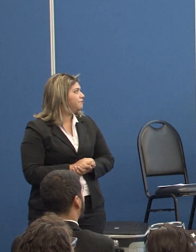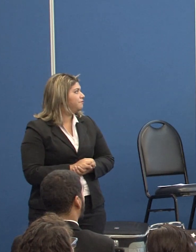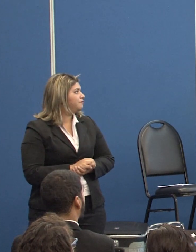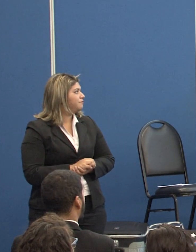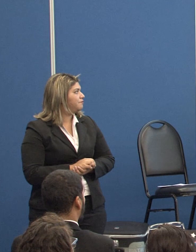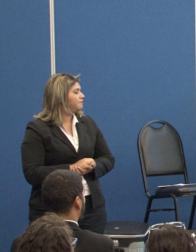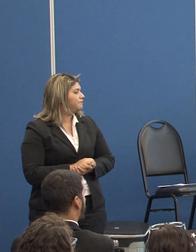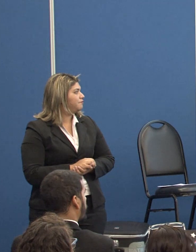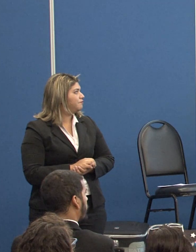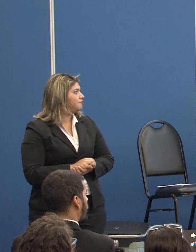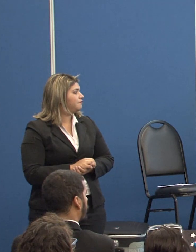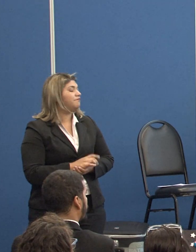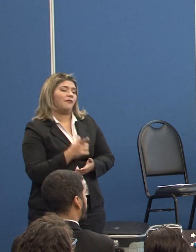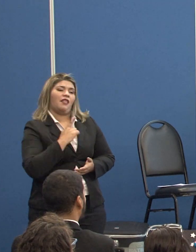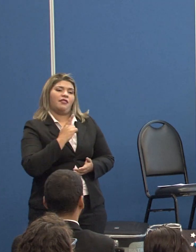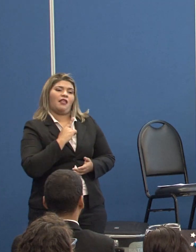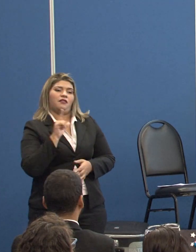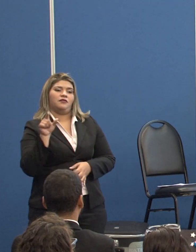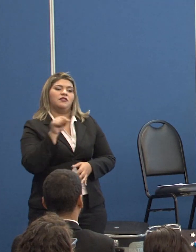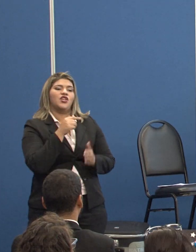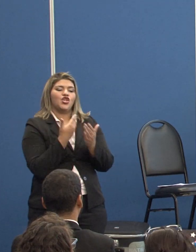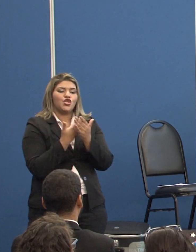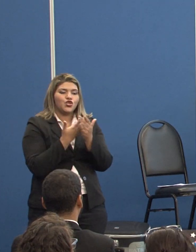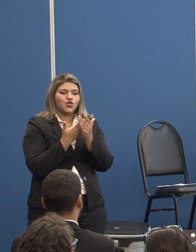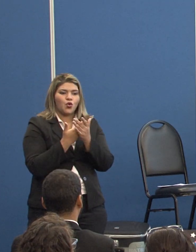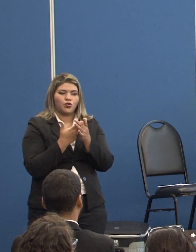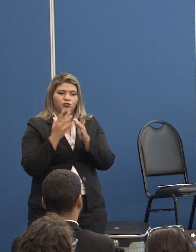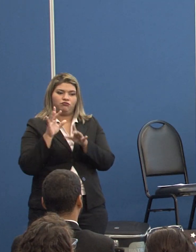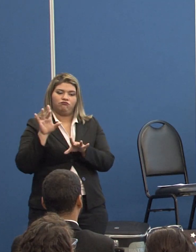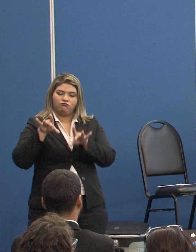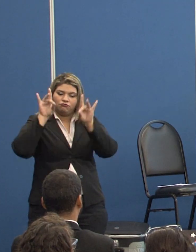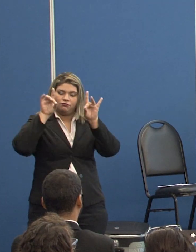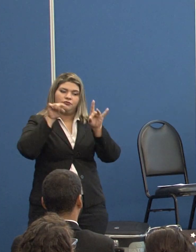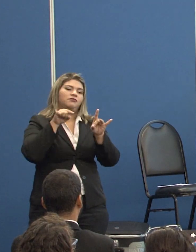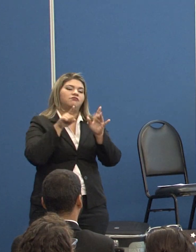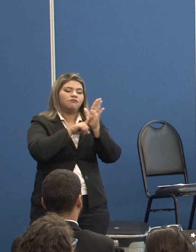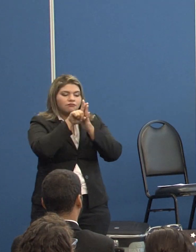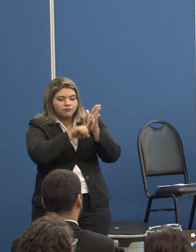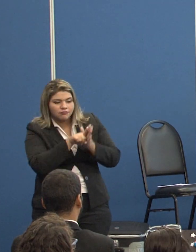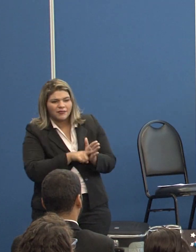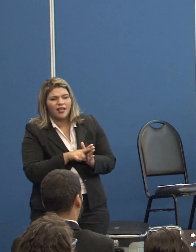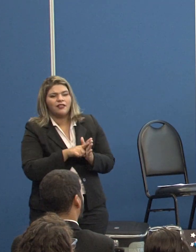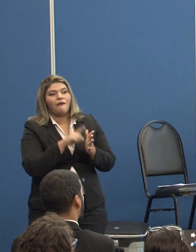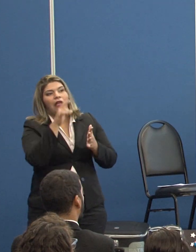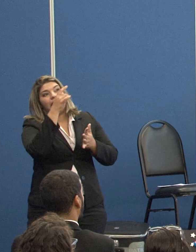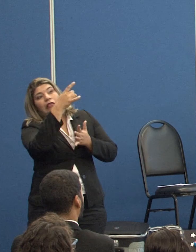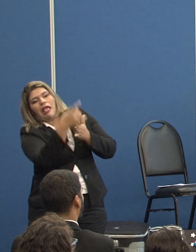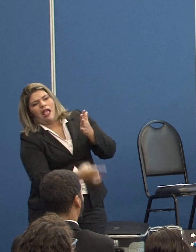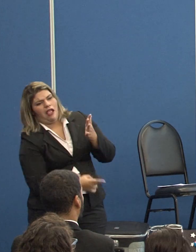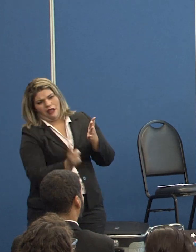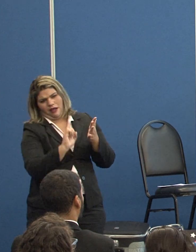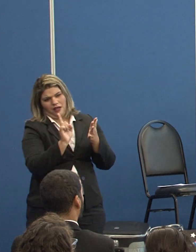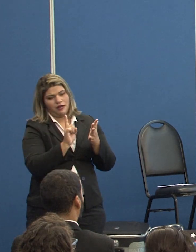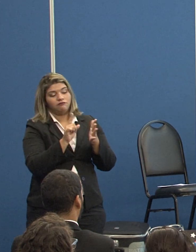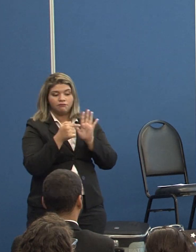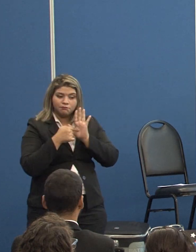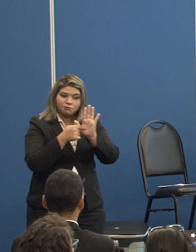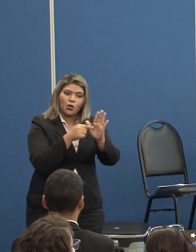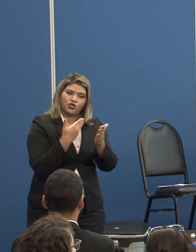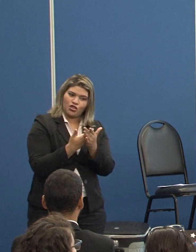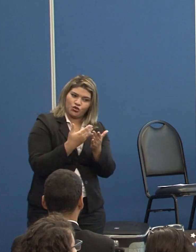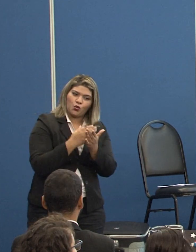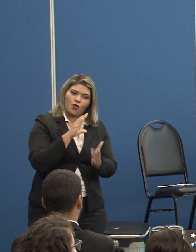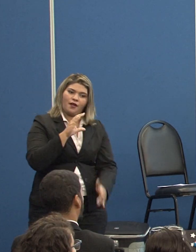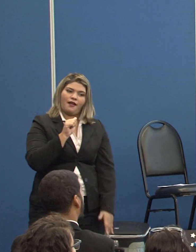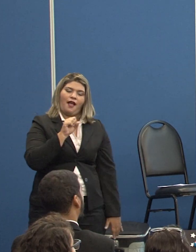Aqui a gente tem um estudo de caso, que a gente não vai se detalhar, porque não faz parte do momento, mas a gente trabalha com a proposta